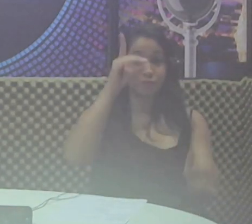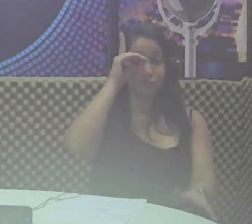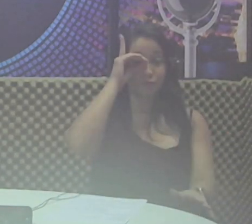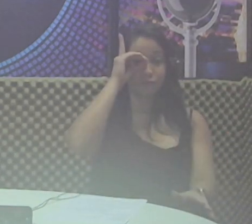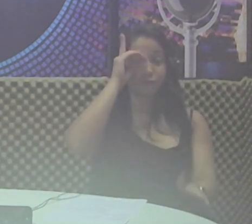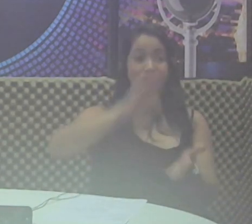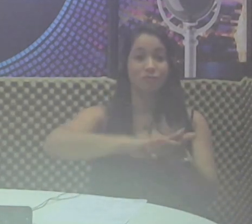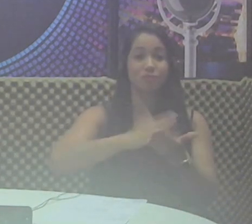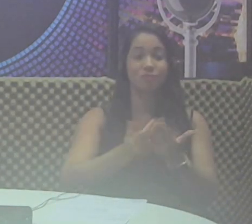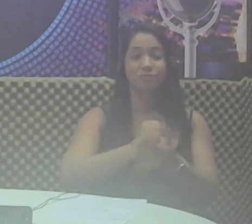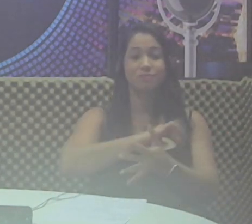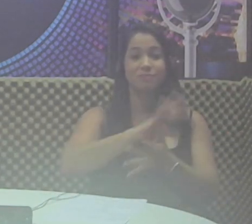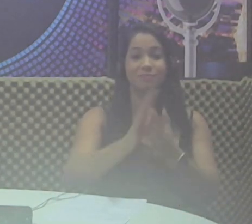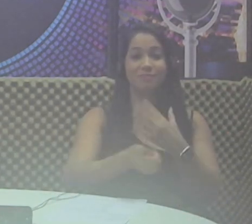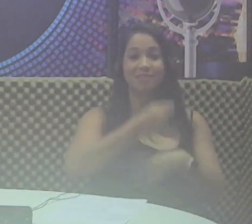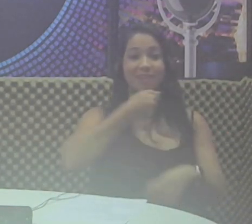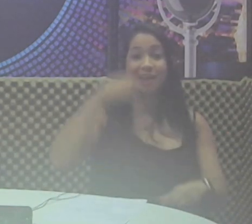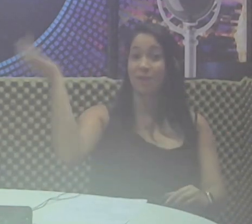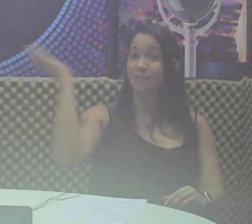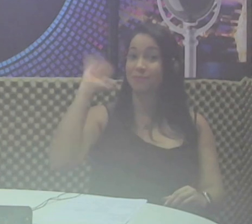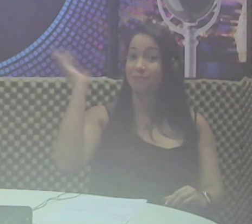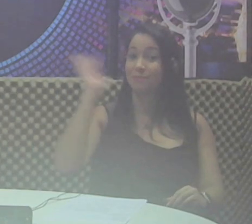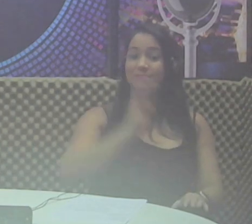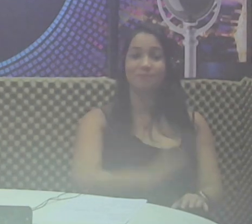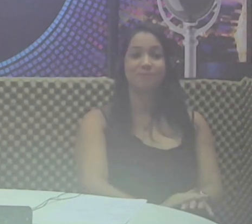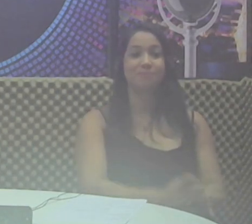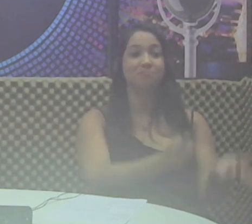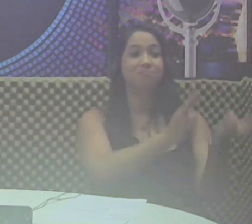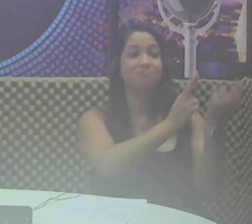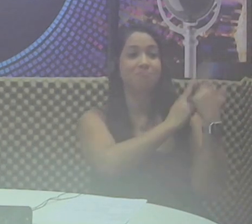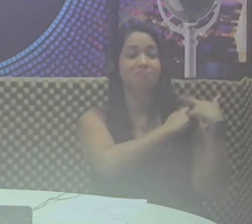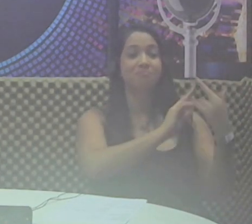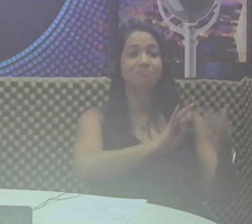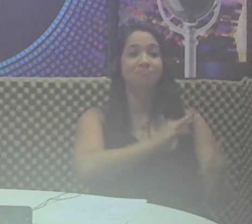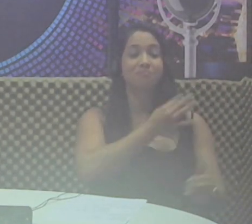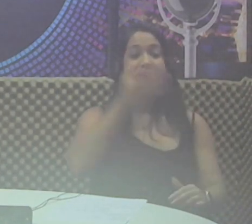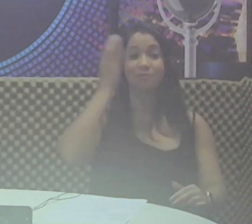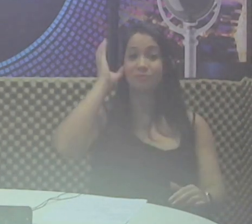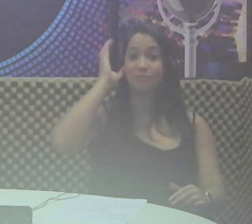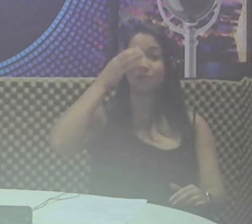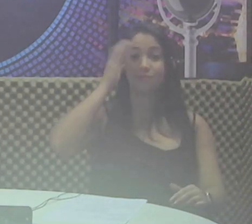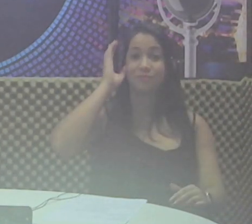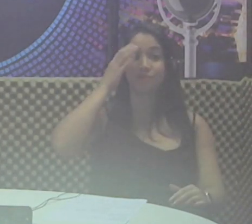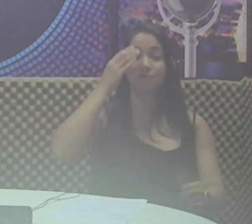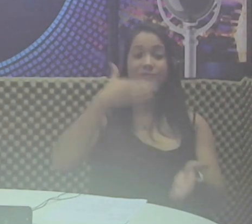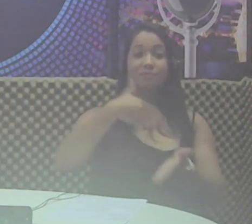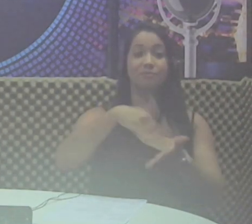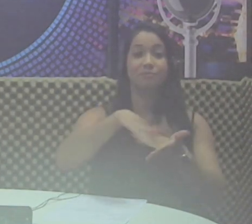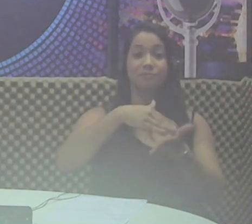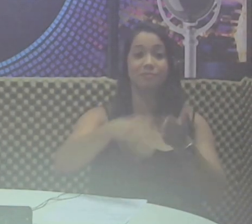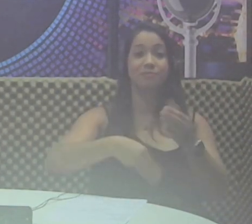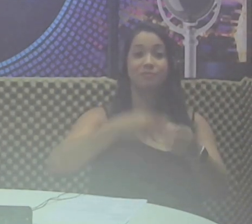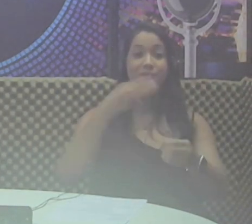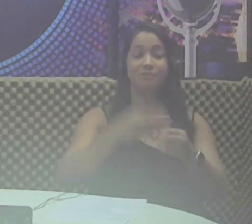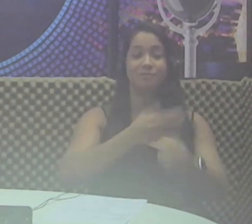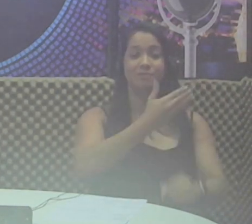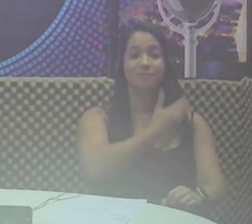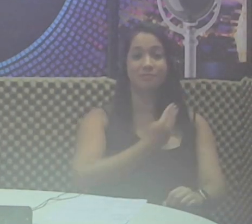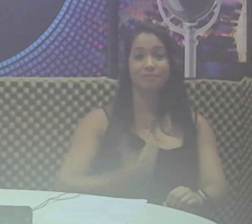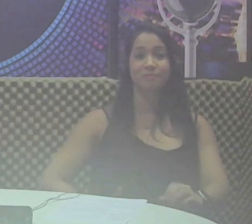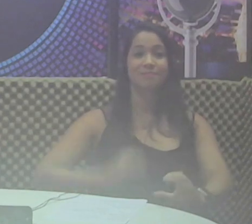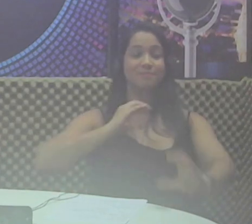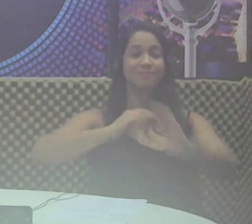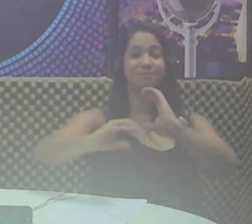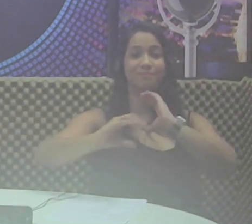Daniela Aires. Tradução em Libras, Amanda Valentim. Responsável técnico, Cristiano Silva. Secretário Municipal